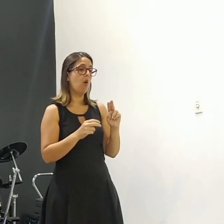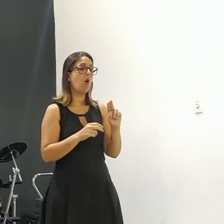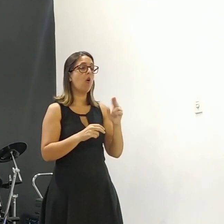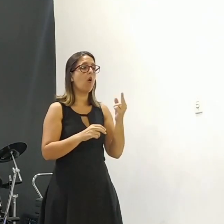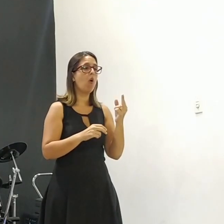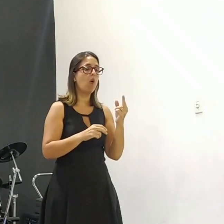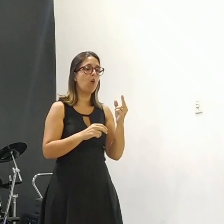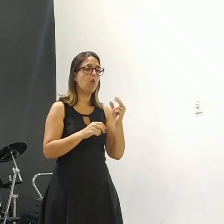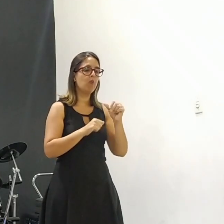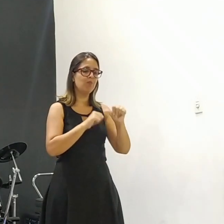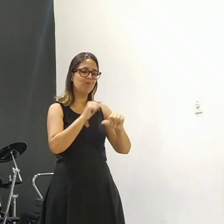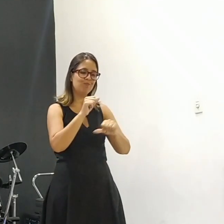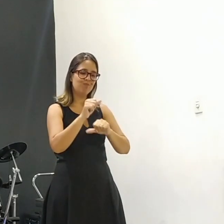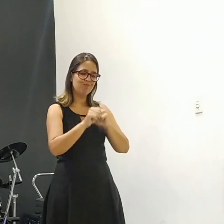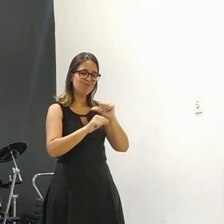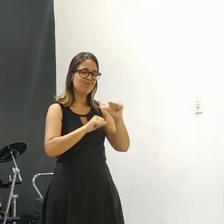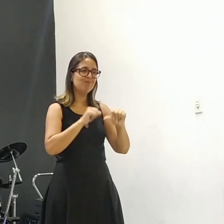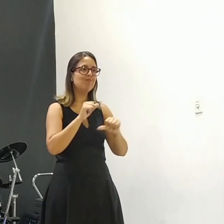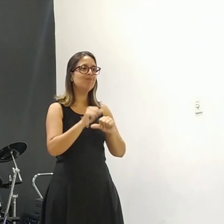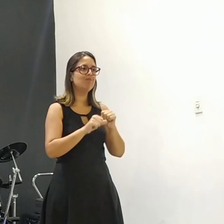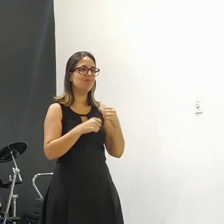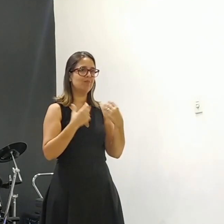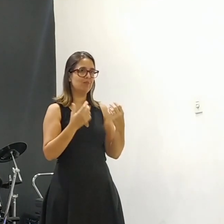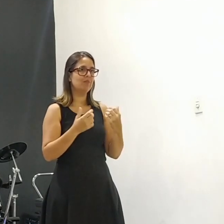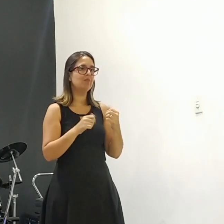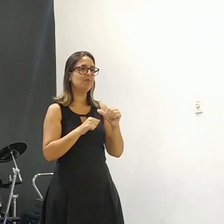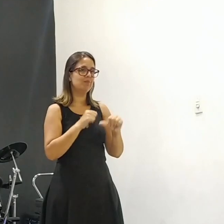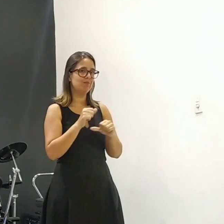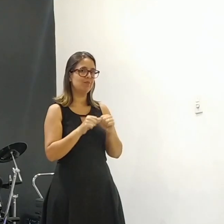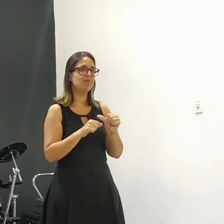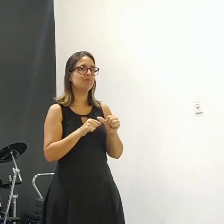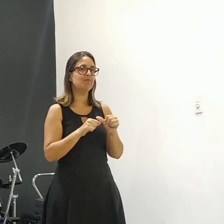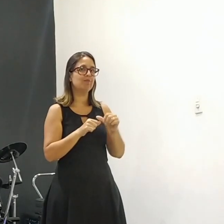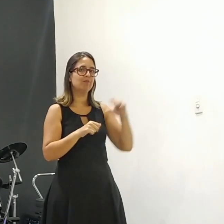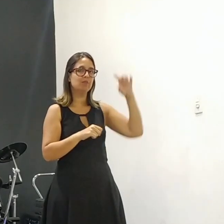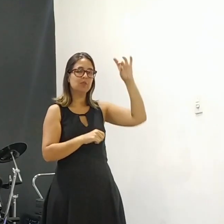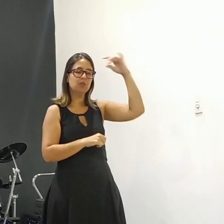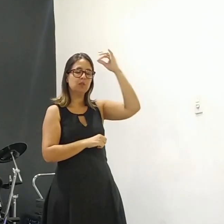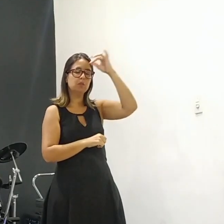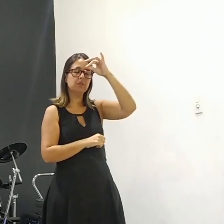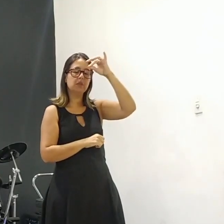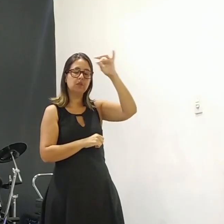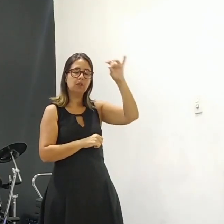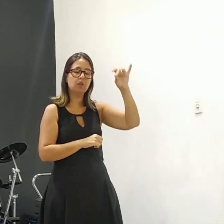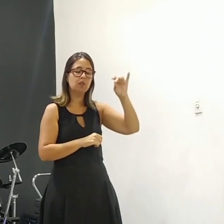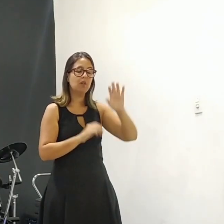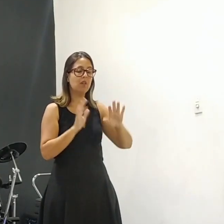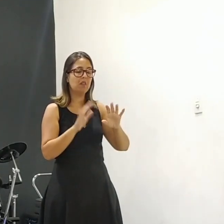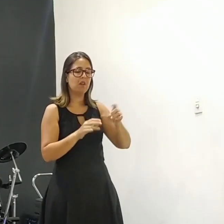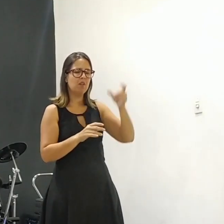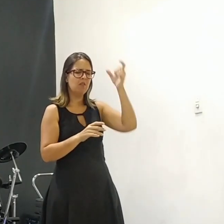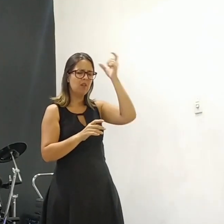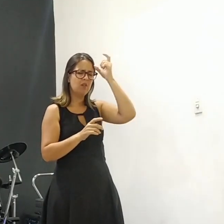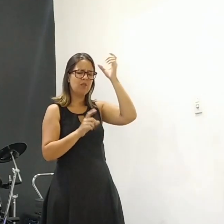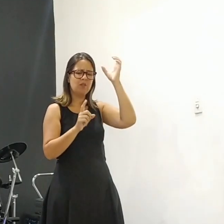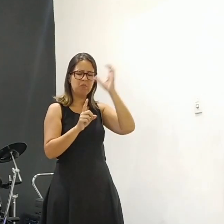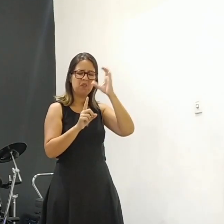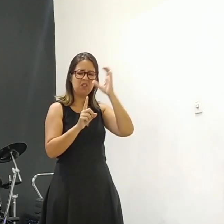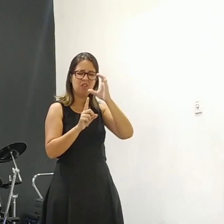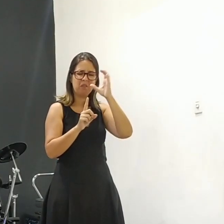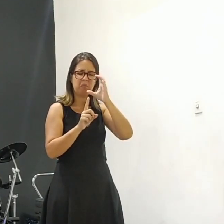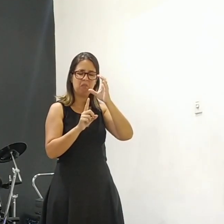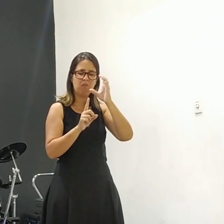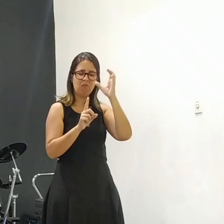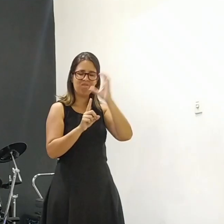mergulhar nesse rio da vida que está passando aqui. Talvez o diabo está dizendo para você: não mergulha não, fica do teu jeito